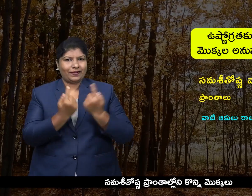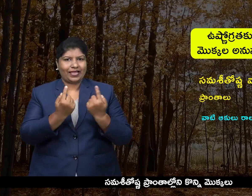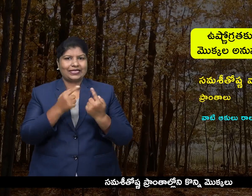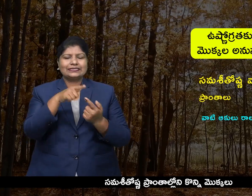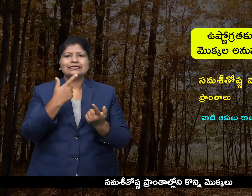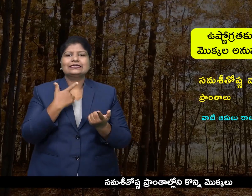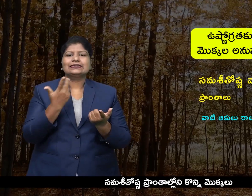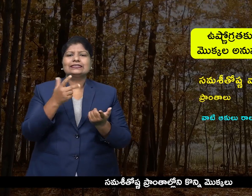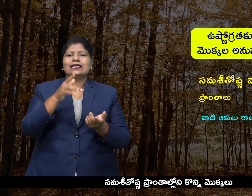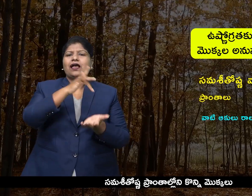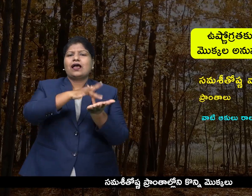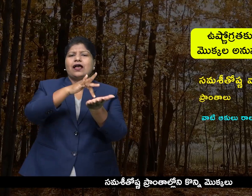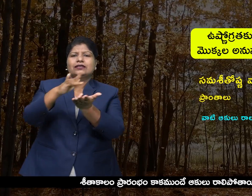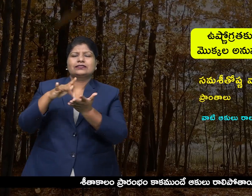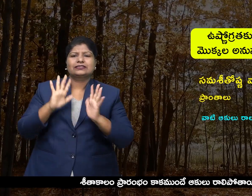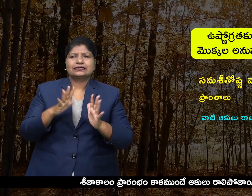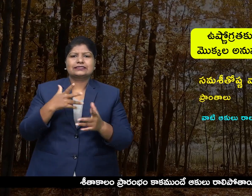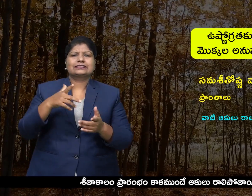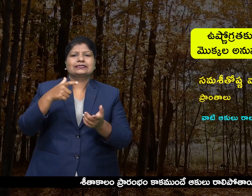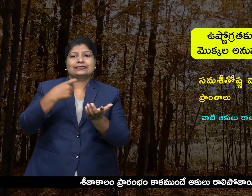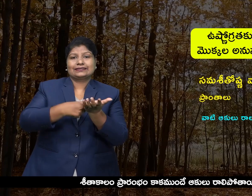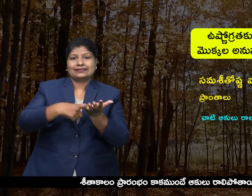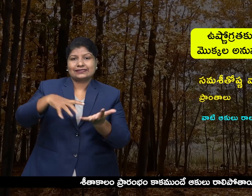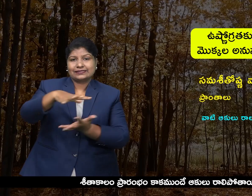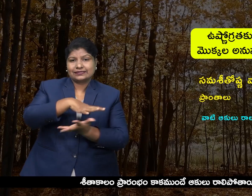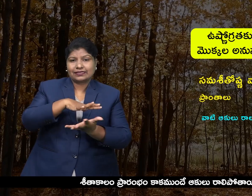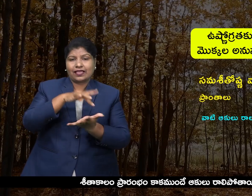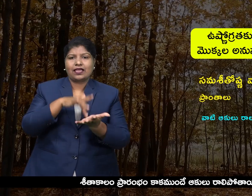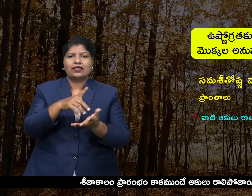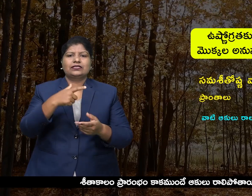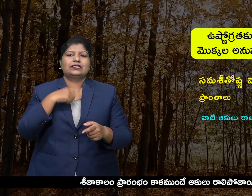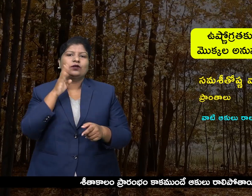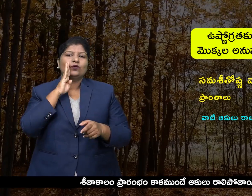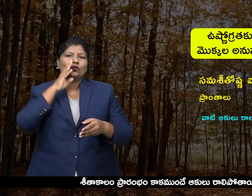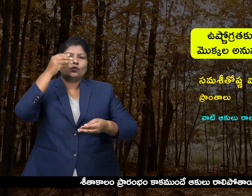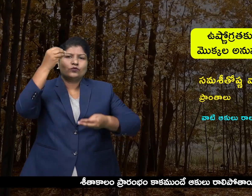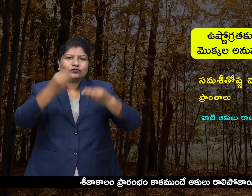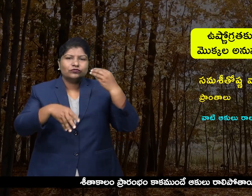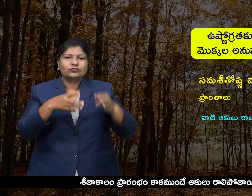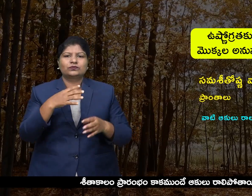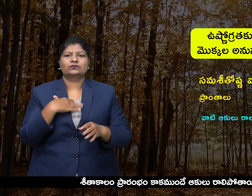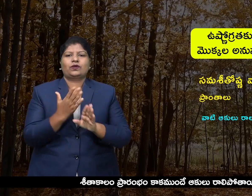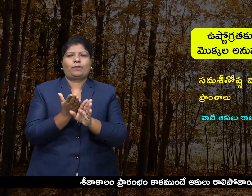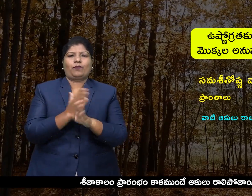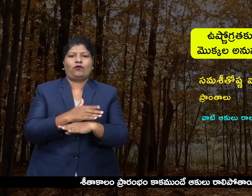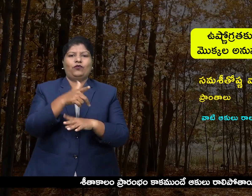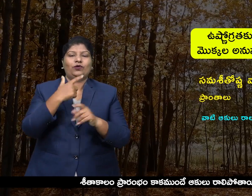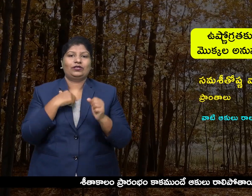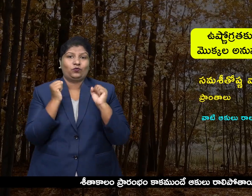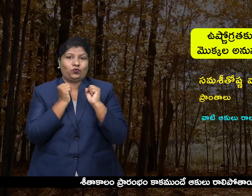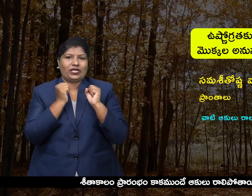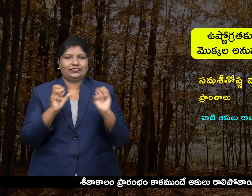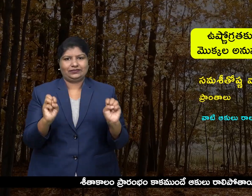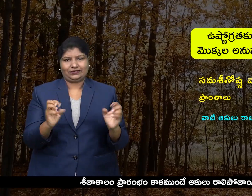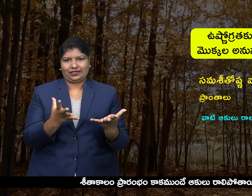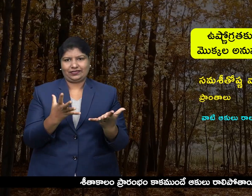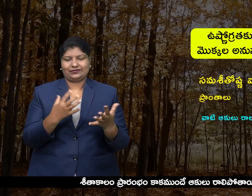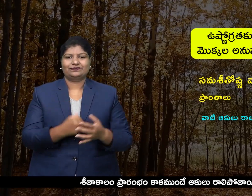సమశీతోష్ణ ప్రాంతాల్లోని కొన్ని మొక్కలు శీతాకాలం ప్రారంభం కాకముందే ఆకులు రాలిపోతాయి.